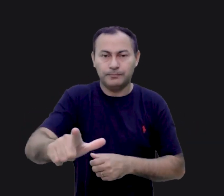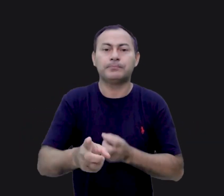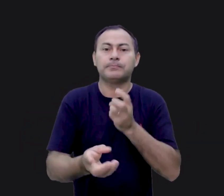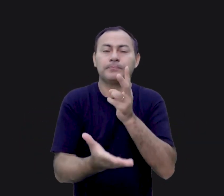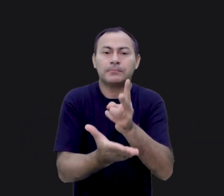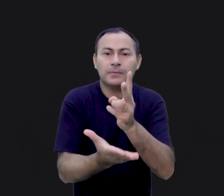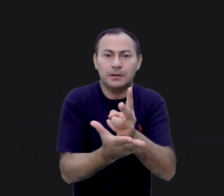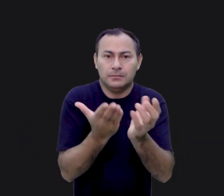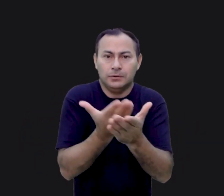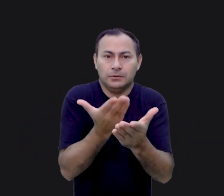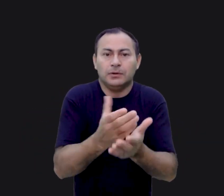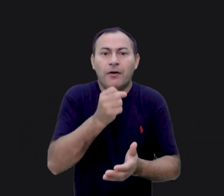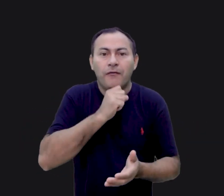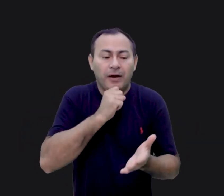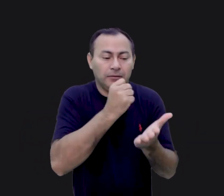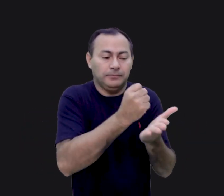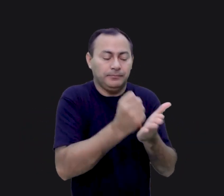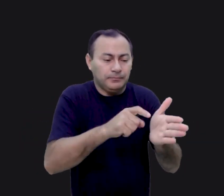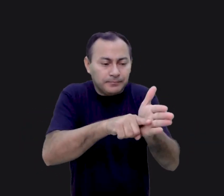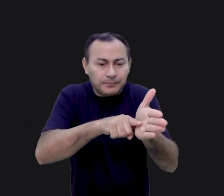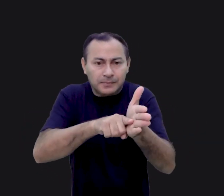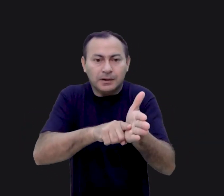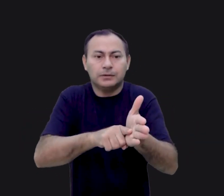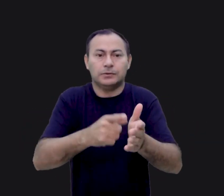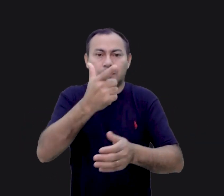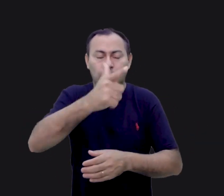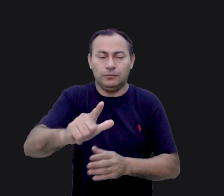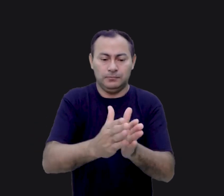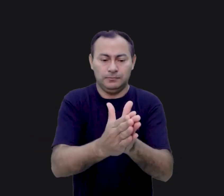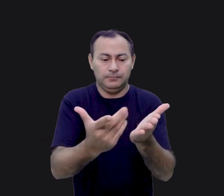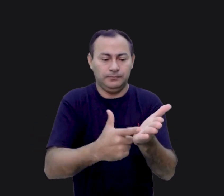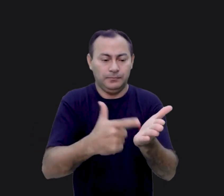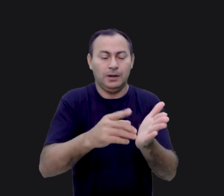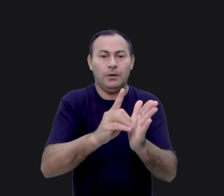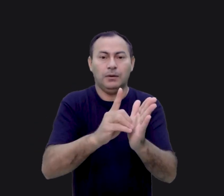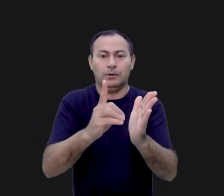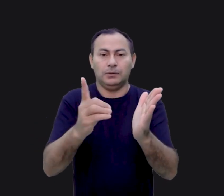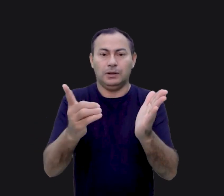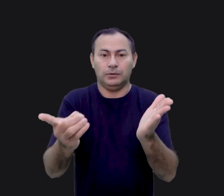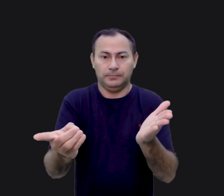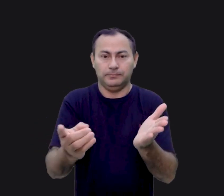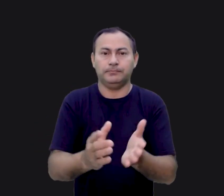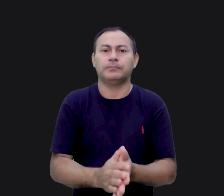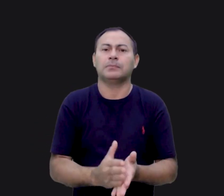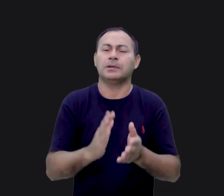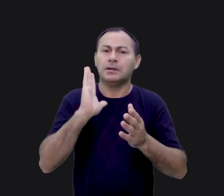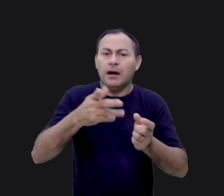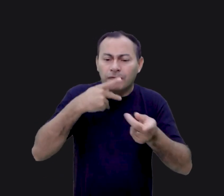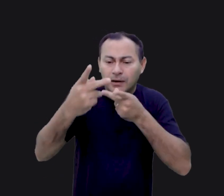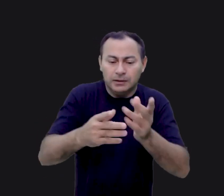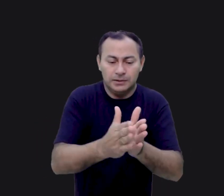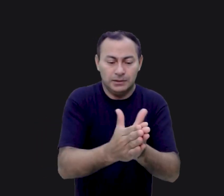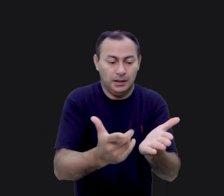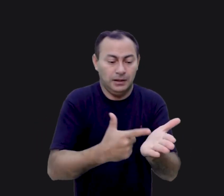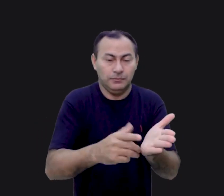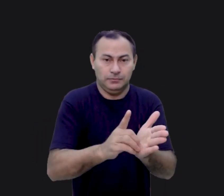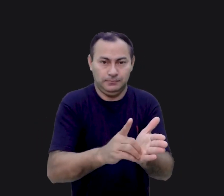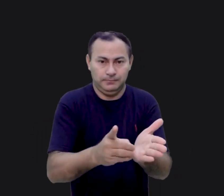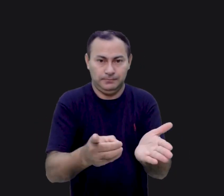continuando o nosso estudo do velho testamento examinaremos mais uma vez o livro de Deuteronômio Como já dissemos esse livro é